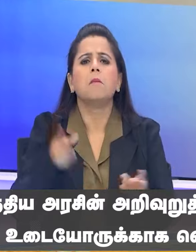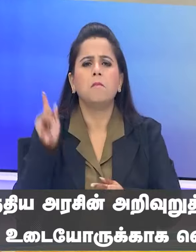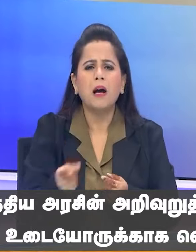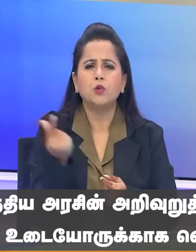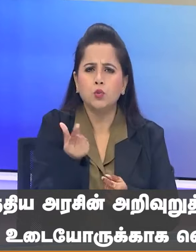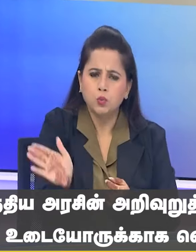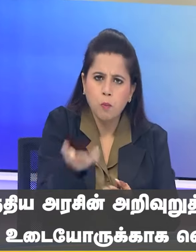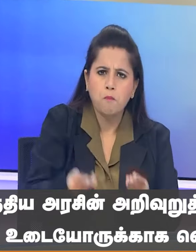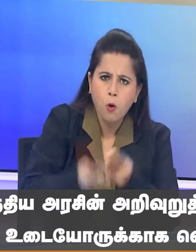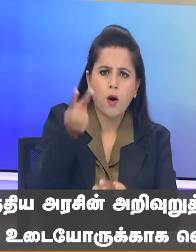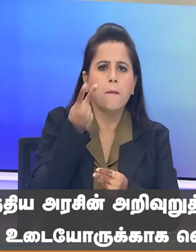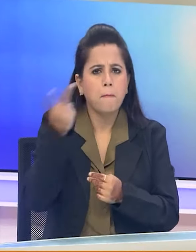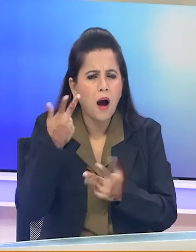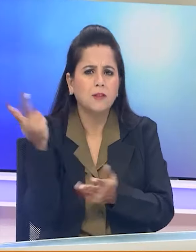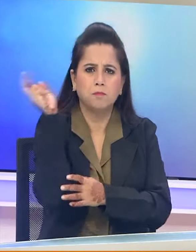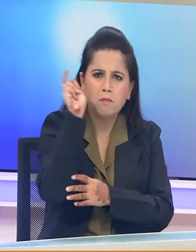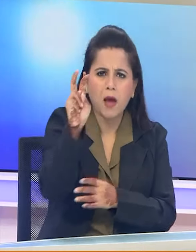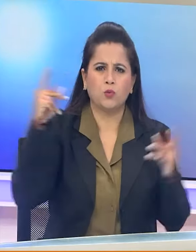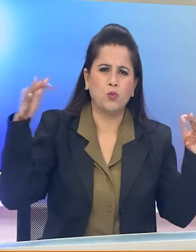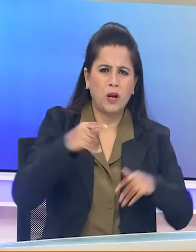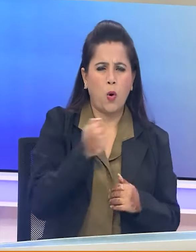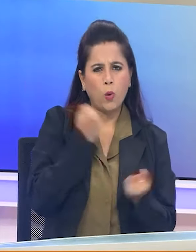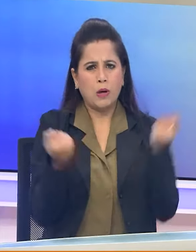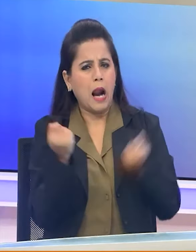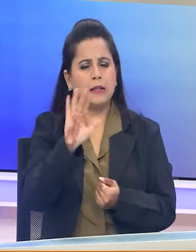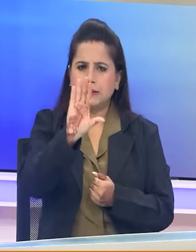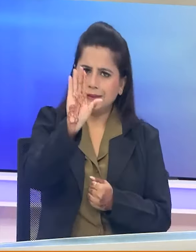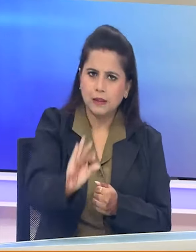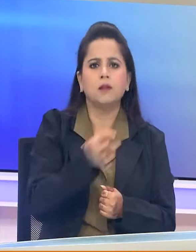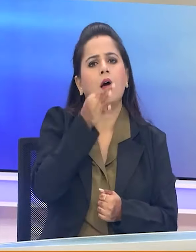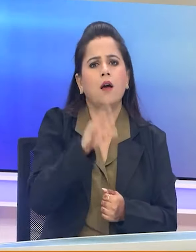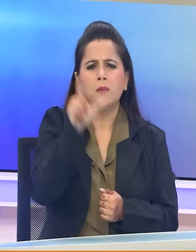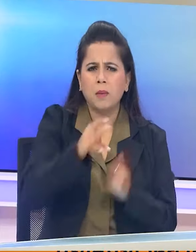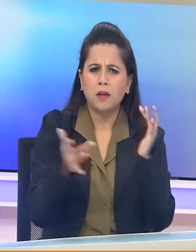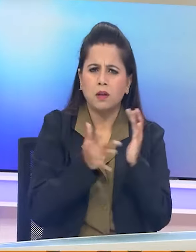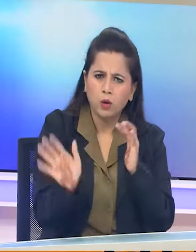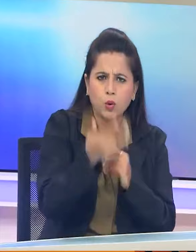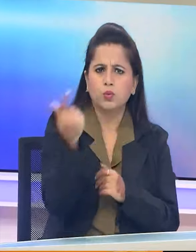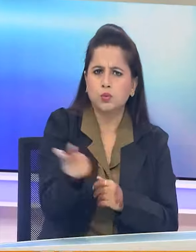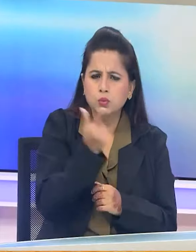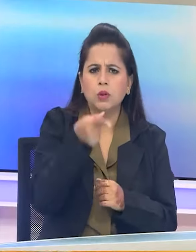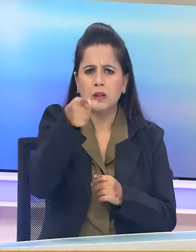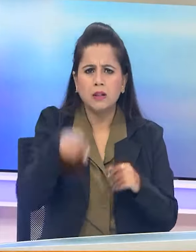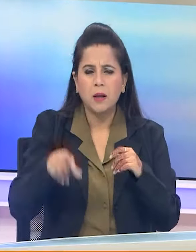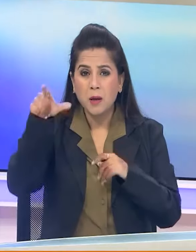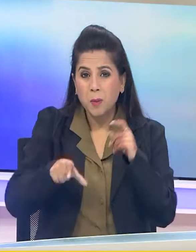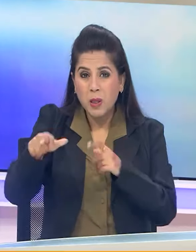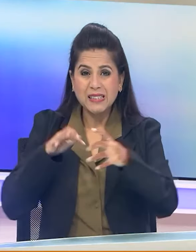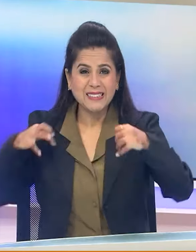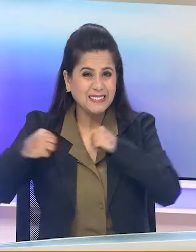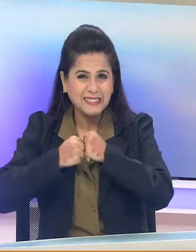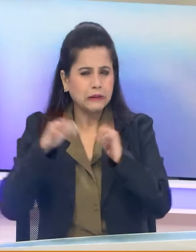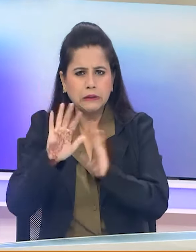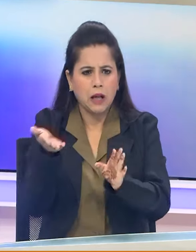का ज्यादा से ज्यादा इस्तेमाल करने की भी अपील की है लोगों से तकनीक की मदद लेकर कम भीड़भाड़ वाले रास्तों पर